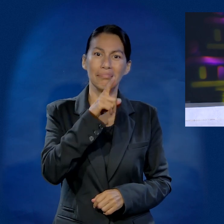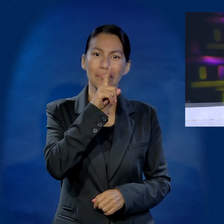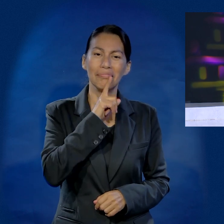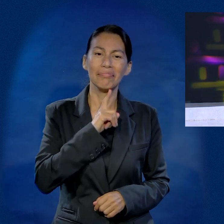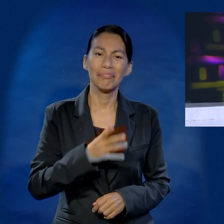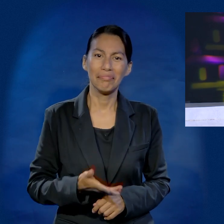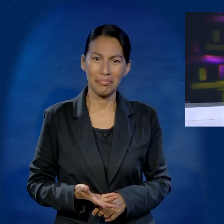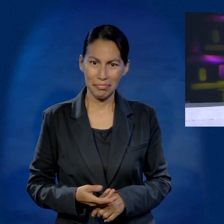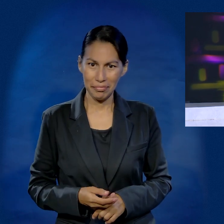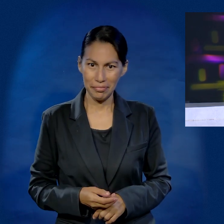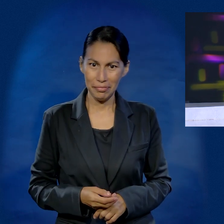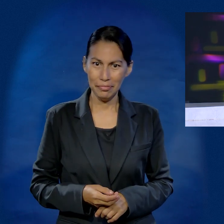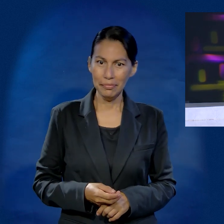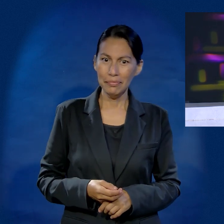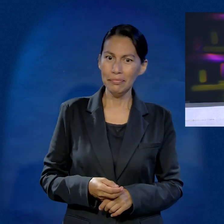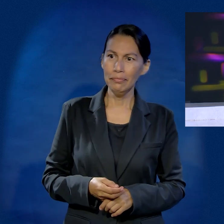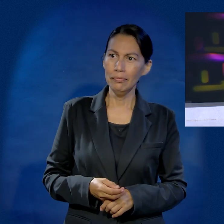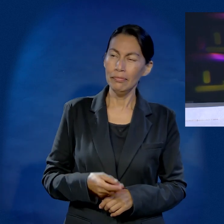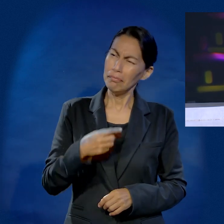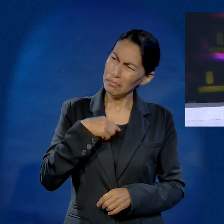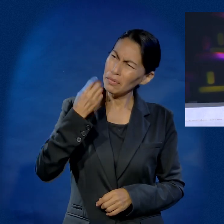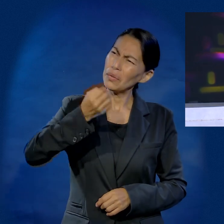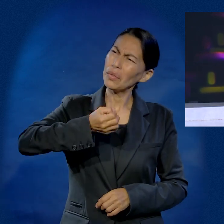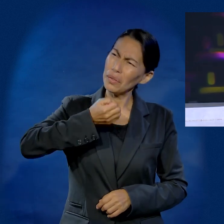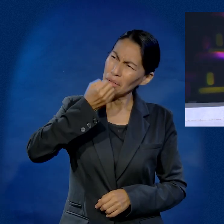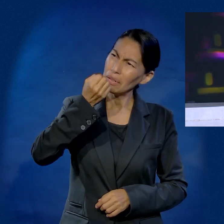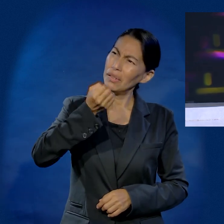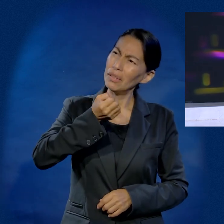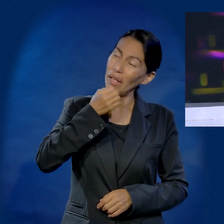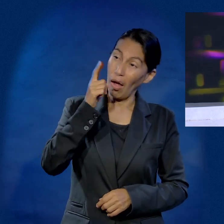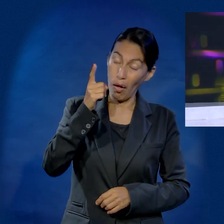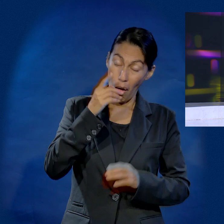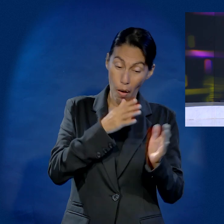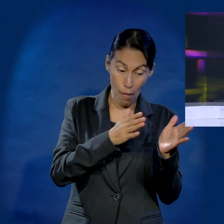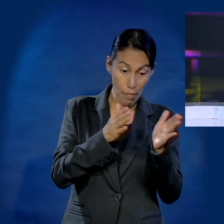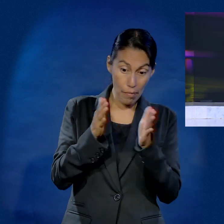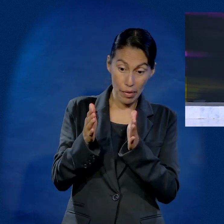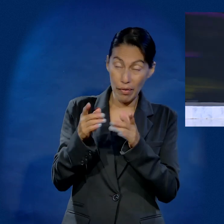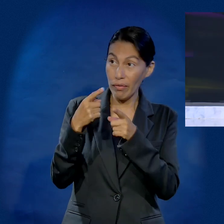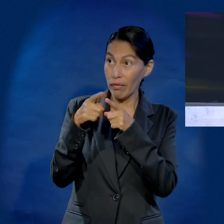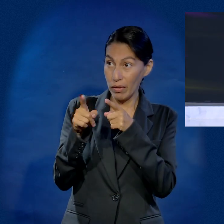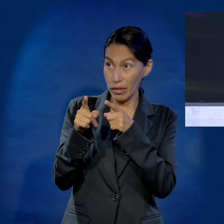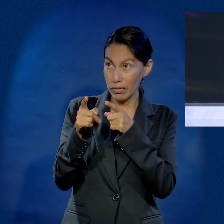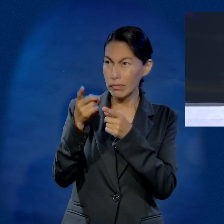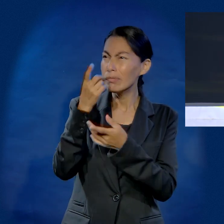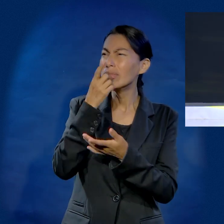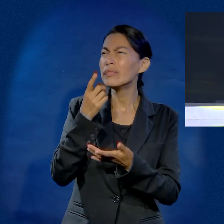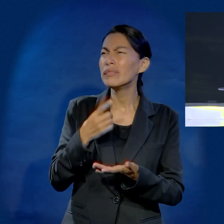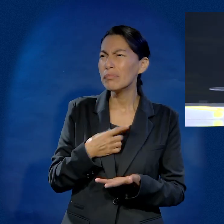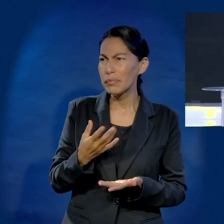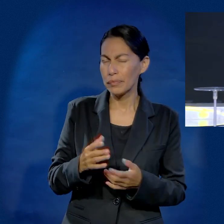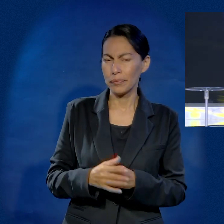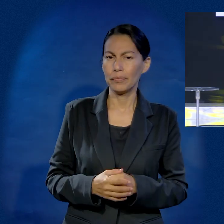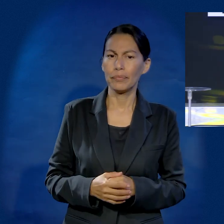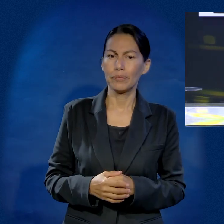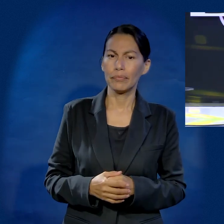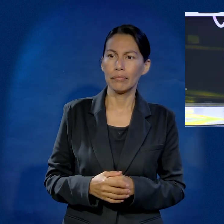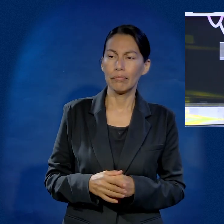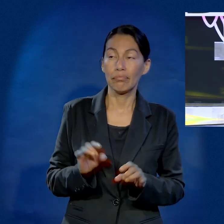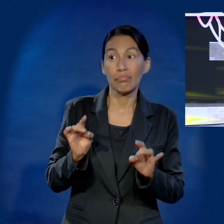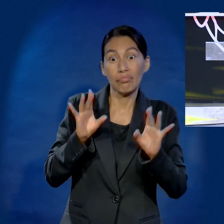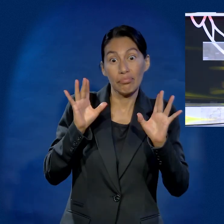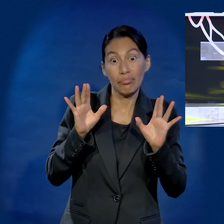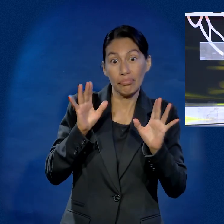Pero más rápido cae un hablador que un cojo. Pero estaba orando, Señor, si tú tienes un plan distinto,